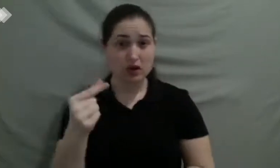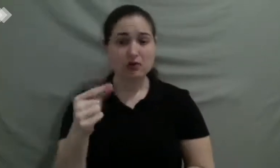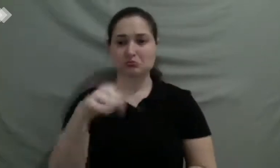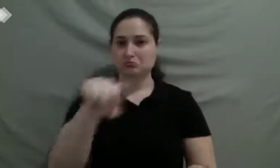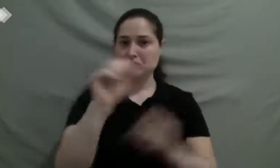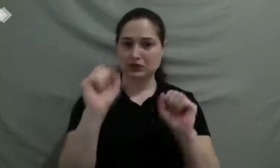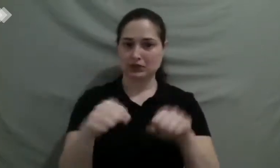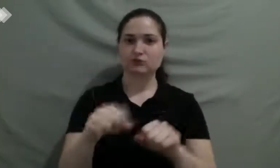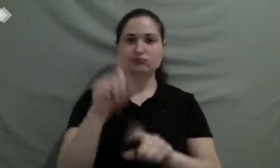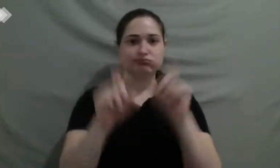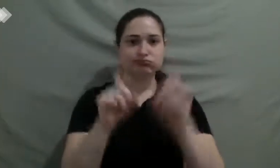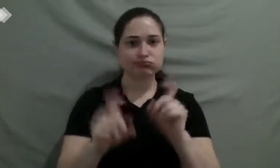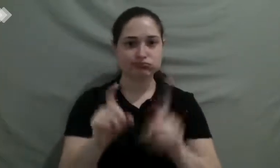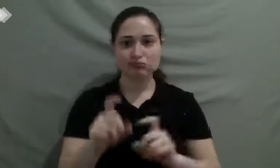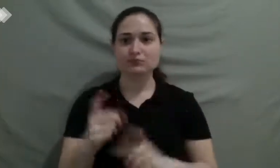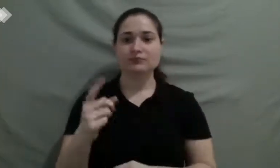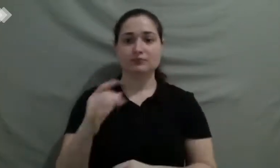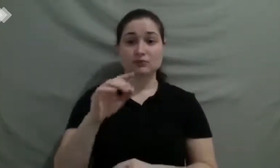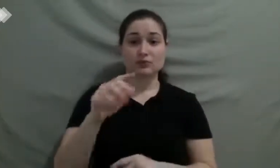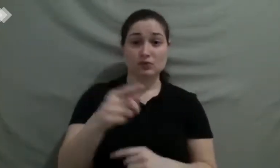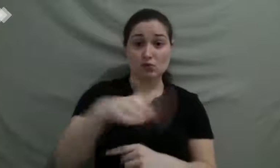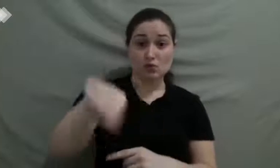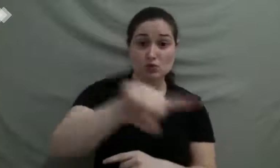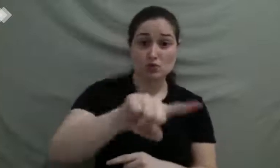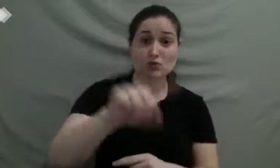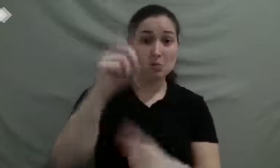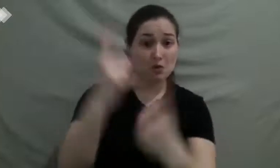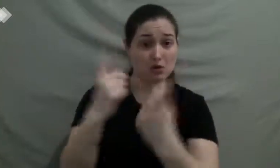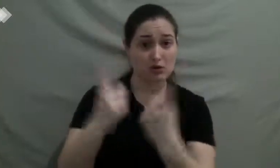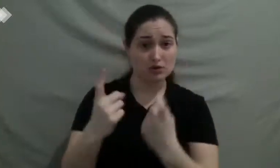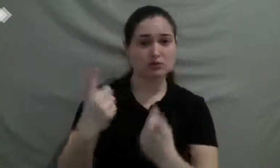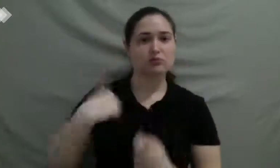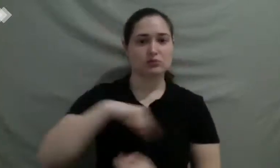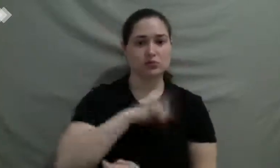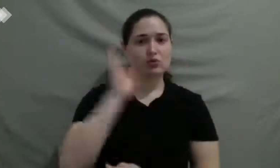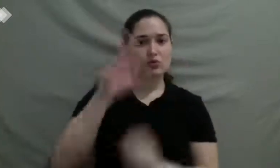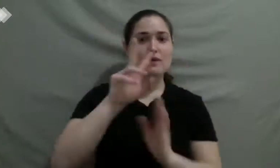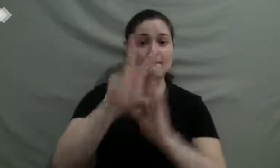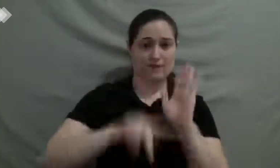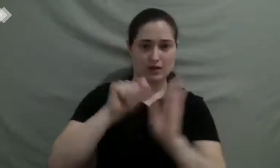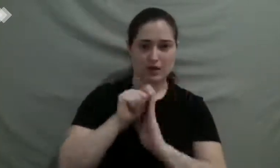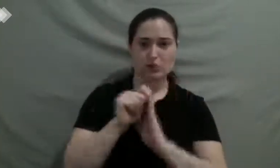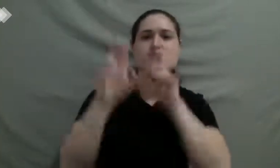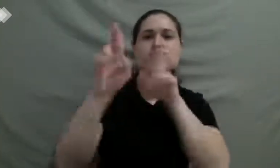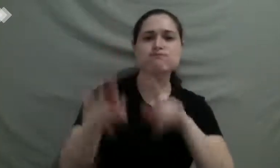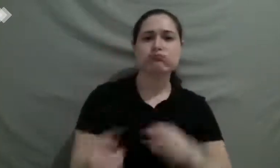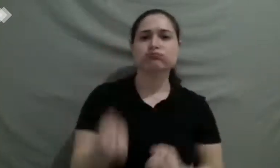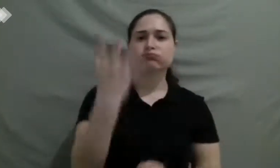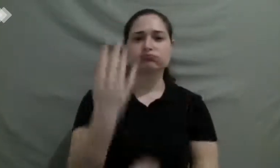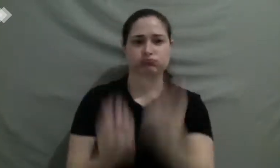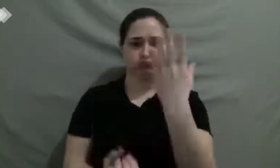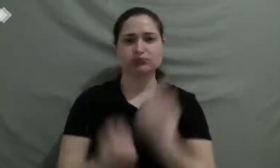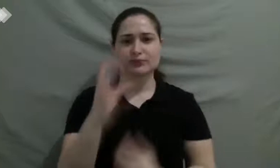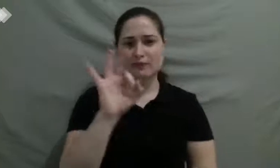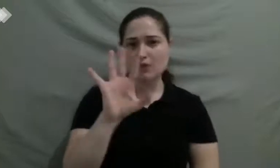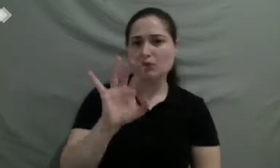haciendo videitos con las preguntas que todos ustedes nos están haciendo y lo estaremos subiendo a nuestras redes. Nos comprometemos